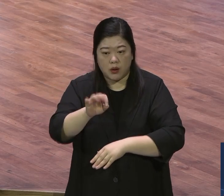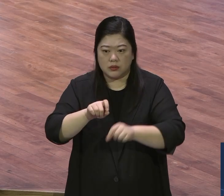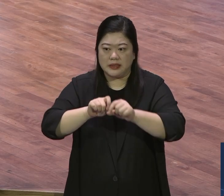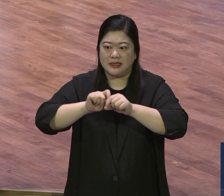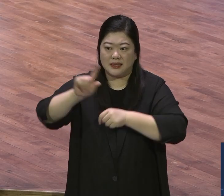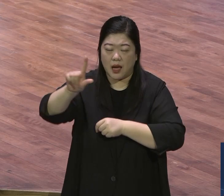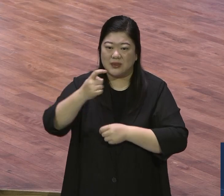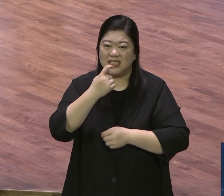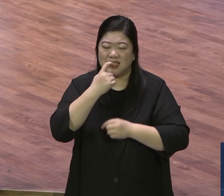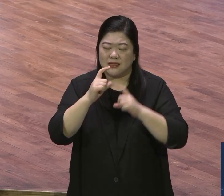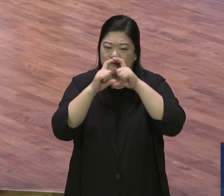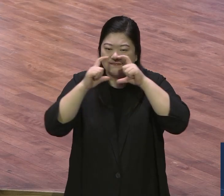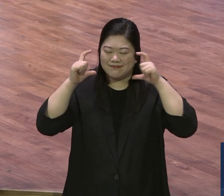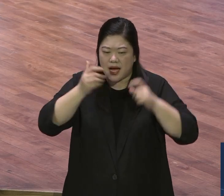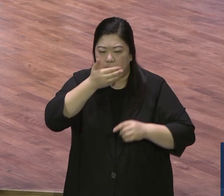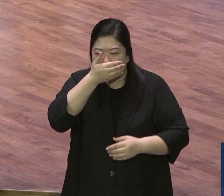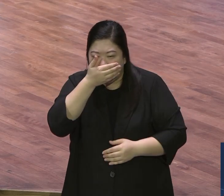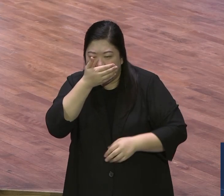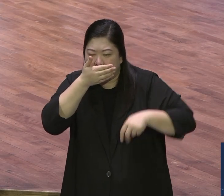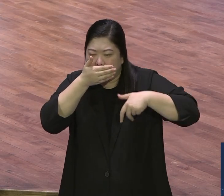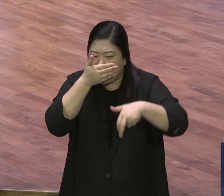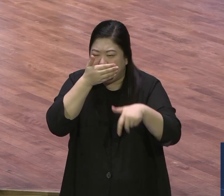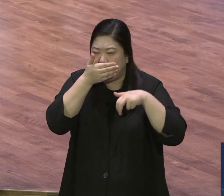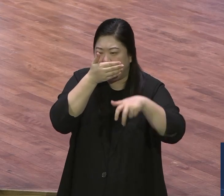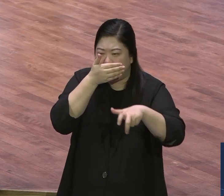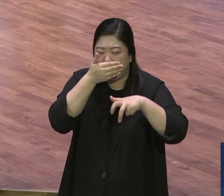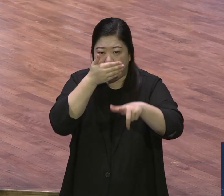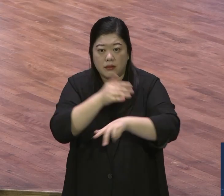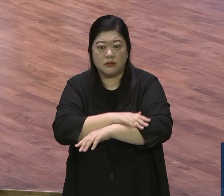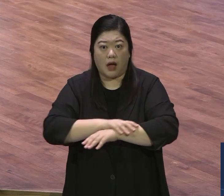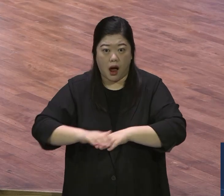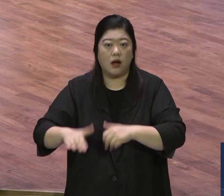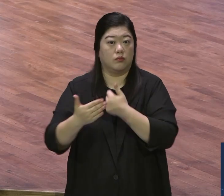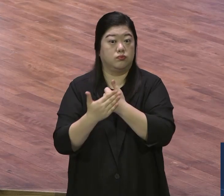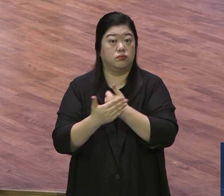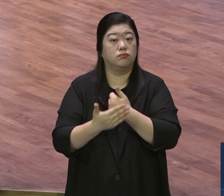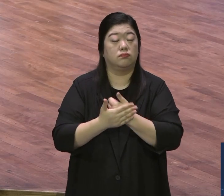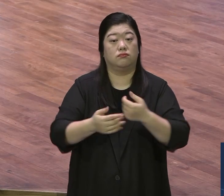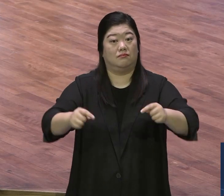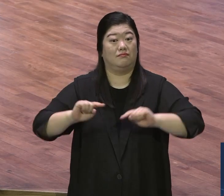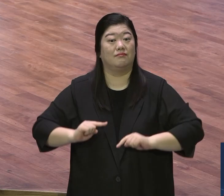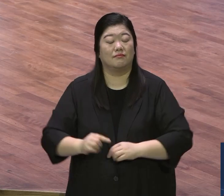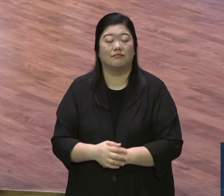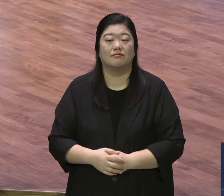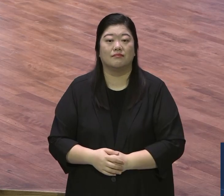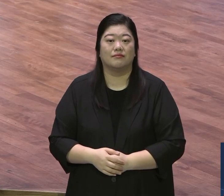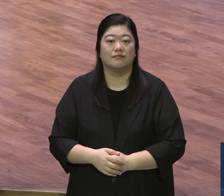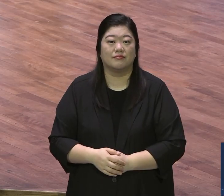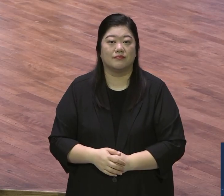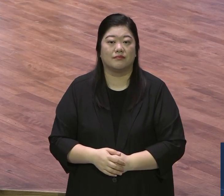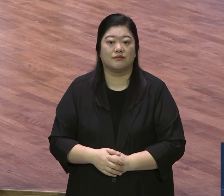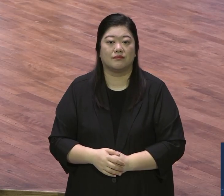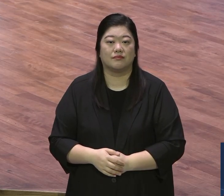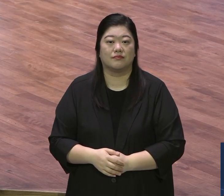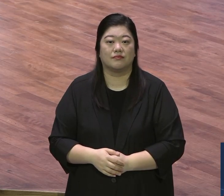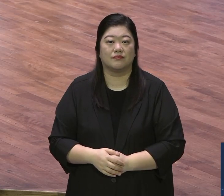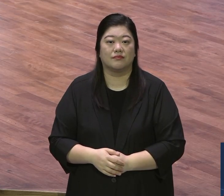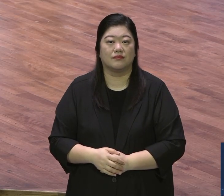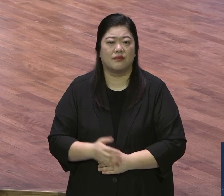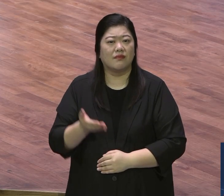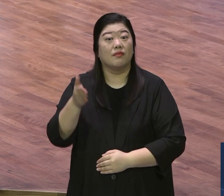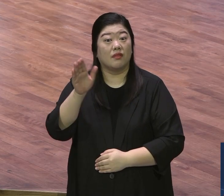쓰고 다닐 정도로 그렇게 전국민이 잘 협조를 하고 있습니다. 그런데 외출이나